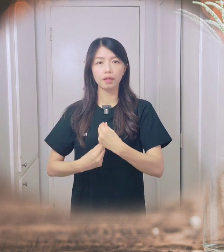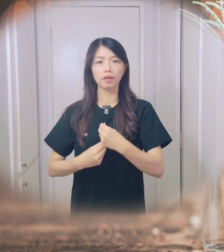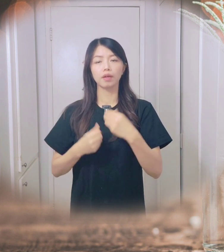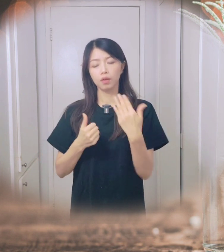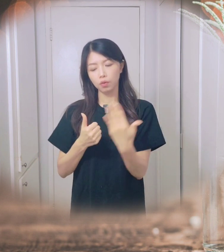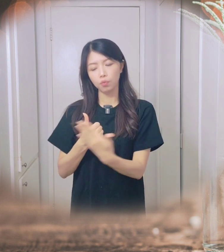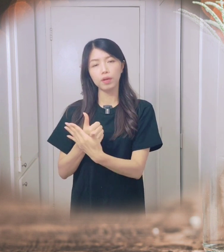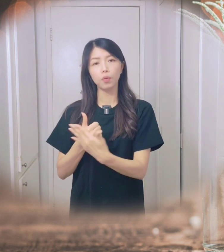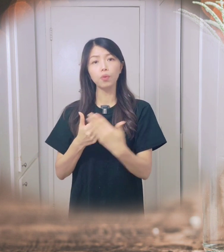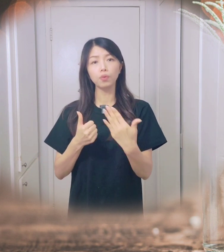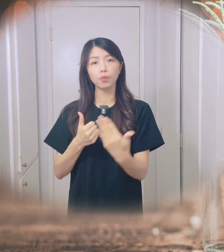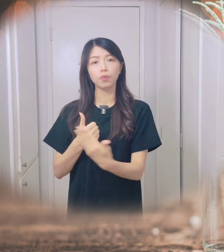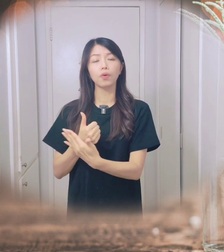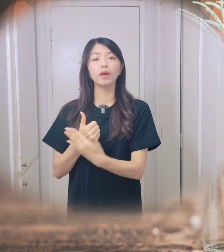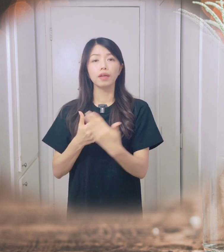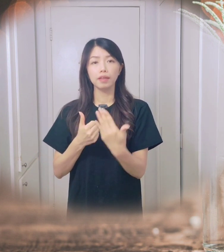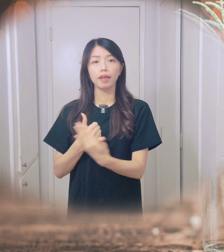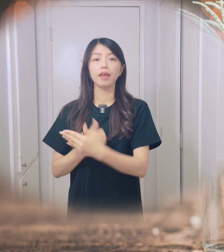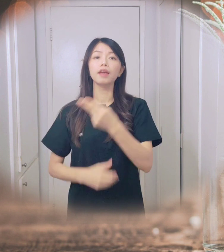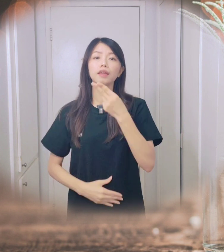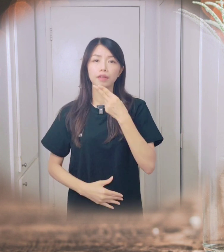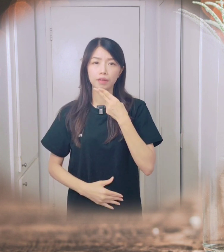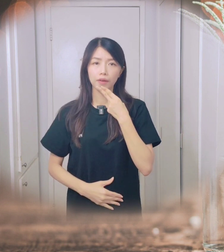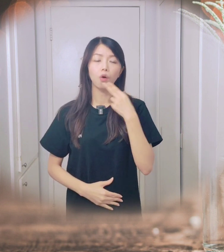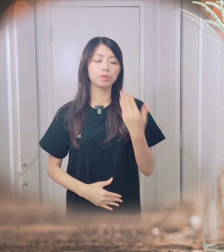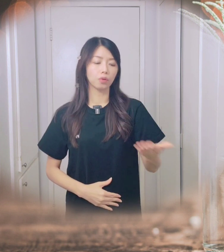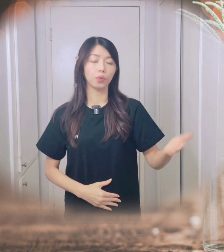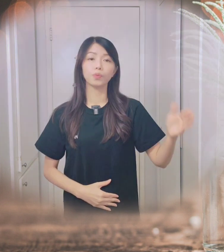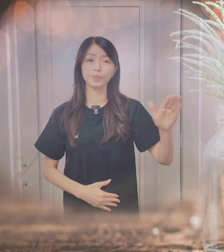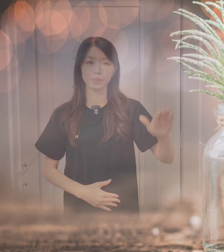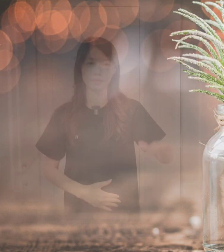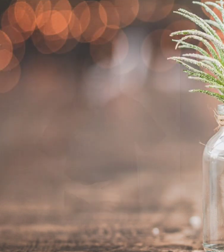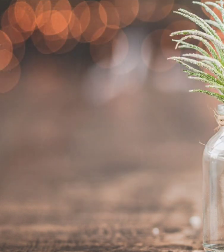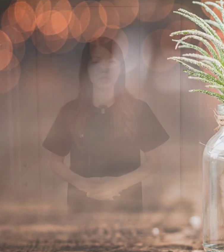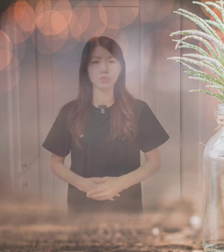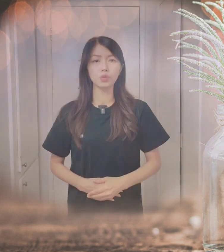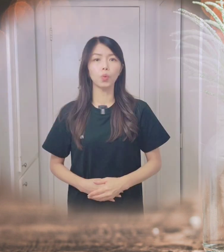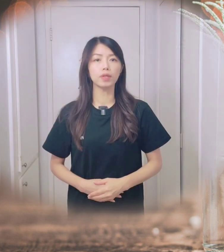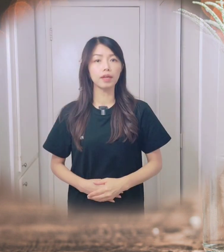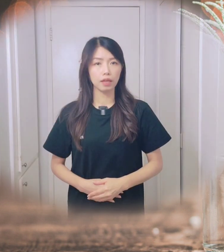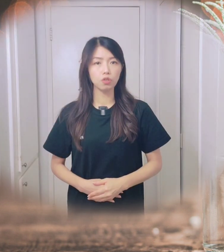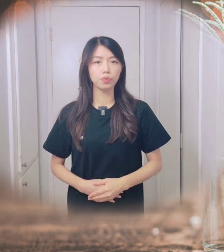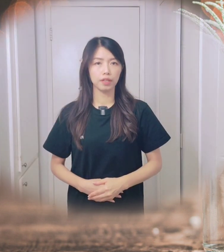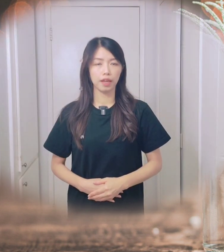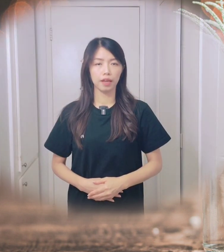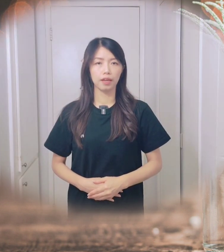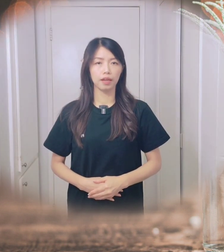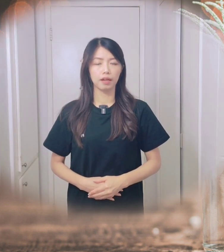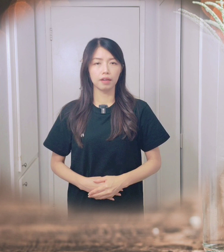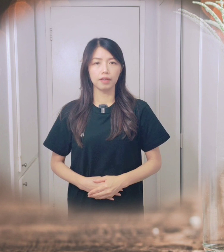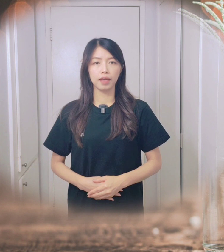평안과 위로 내게 없어도. 예수 오직